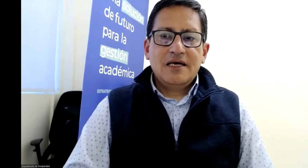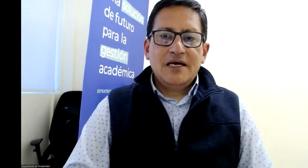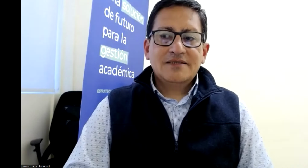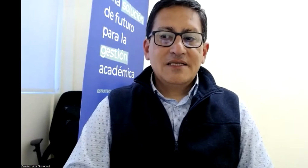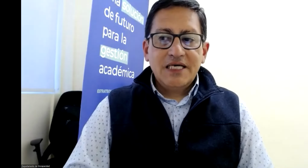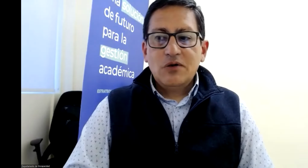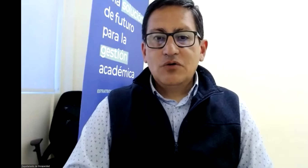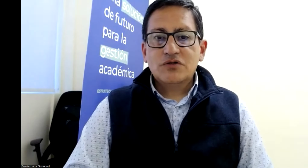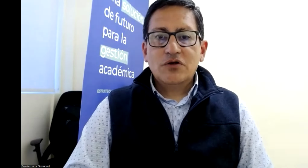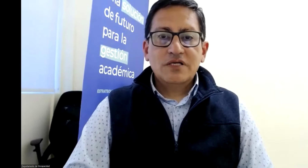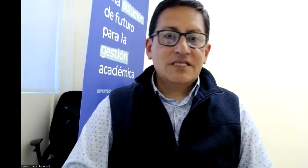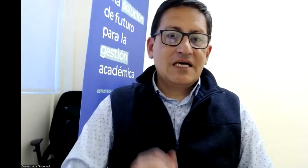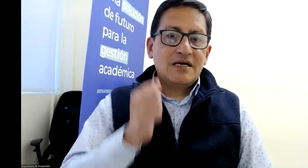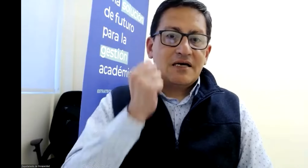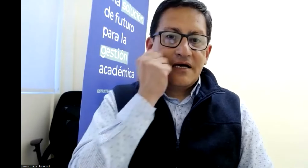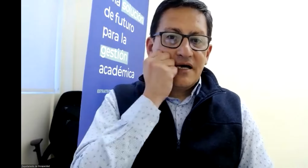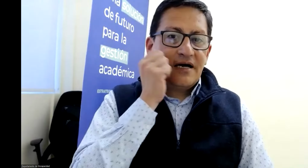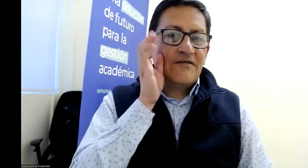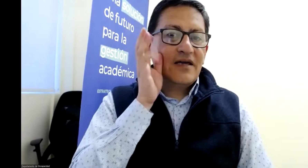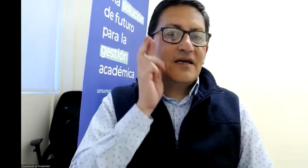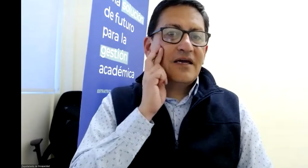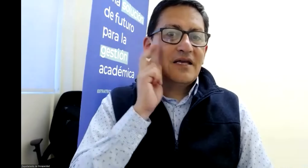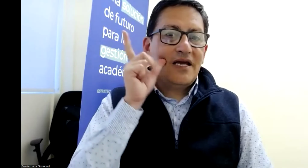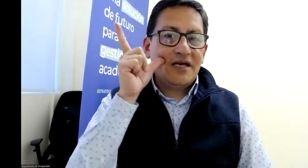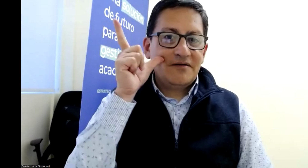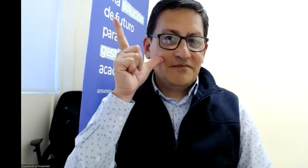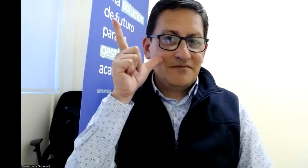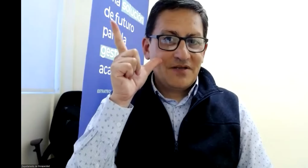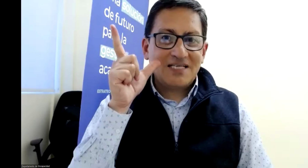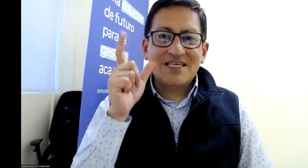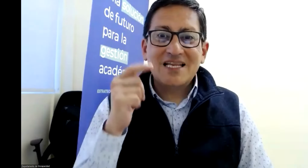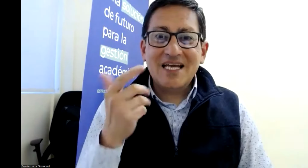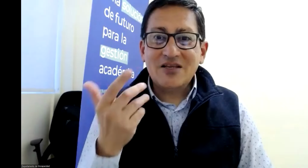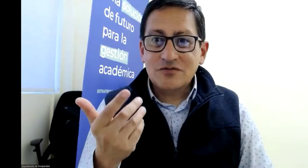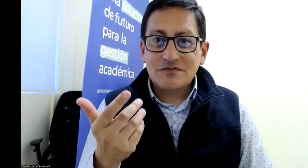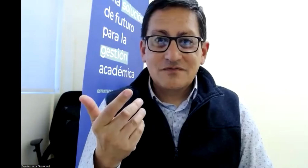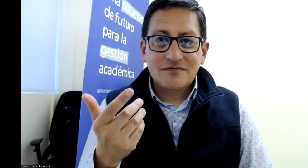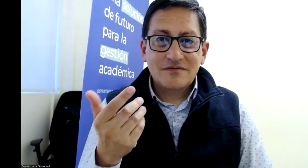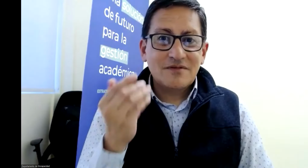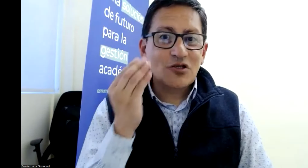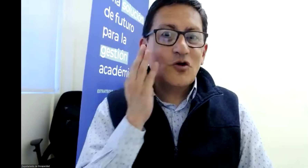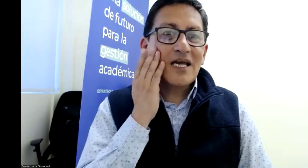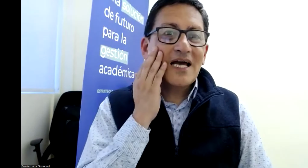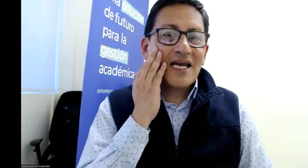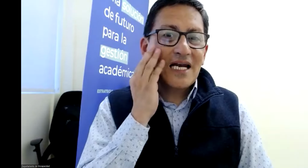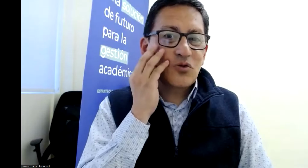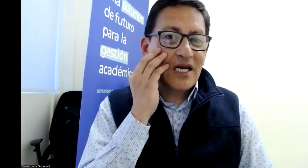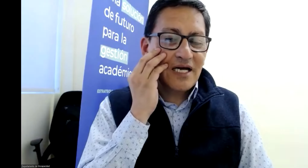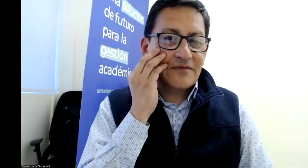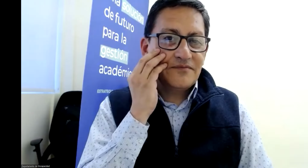En Santiago algunos sordos dicen A, B, R, L, casi deletreando. Todo aquí en la cara, a altura de la cara.